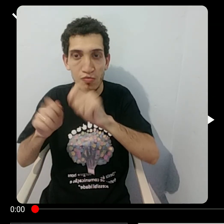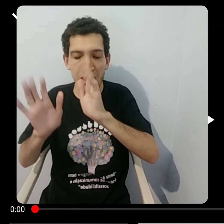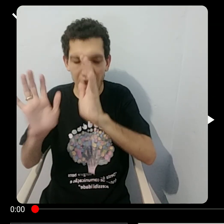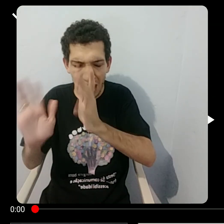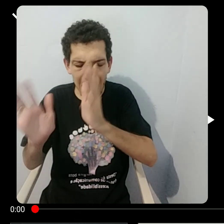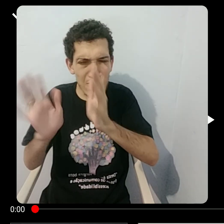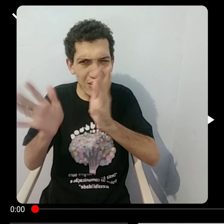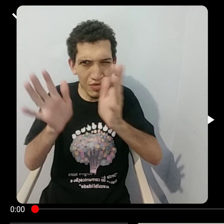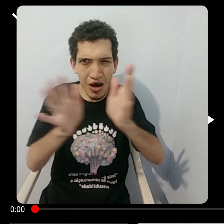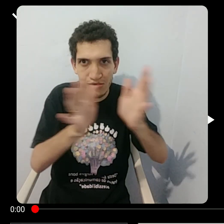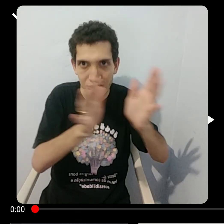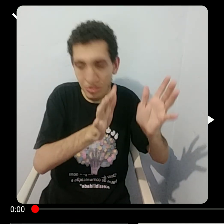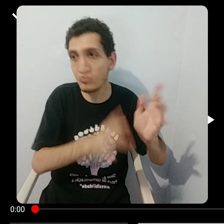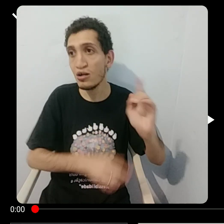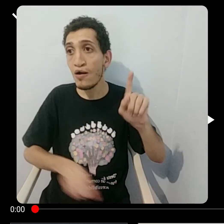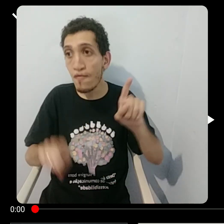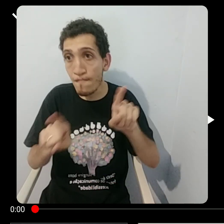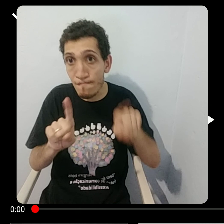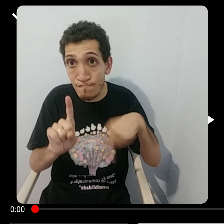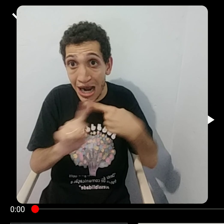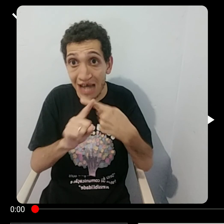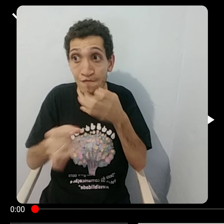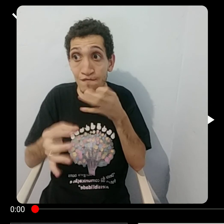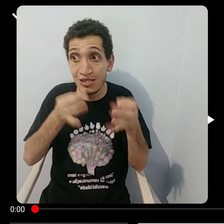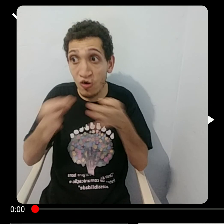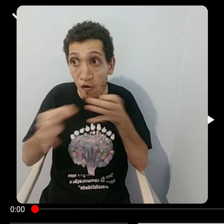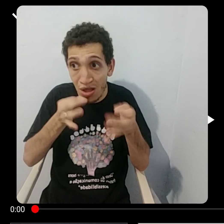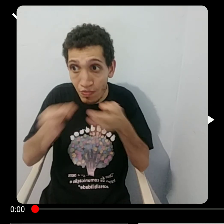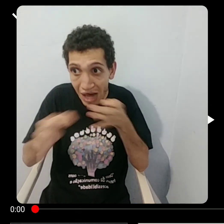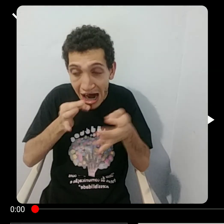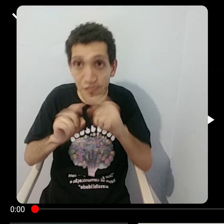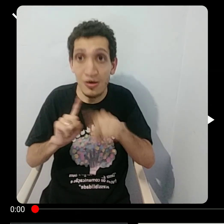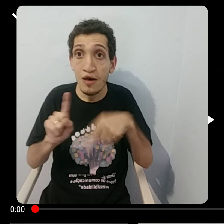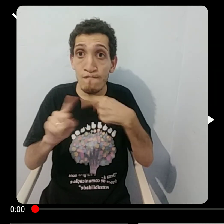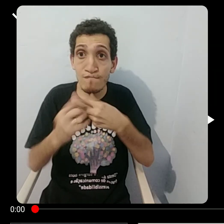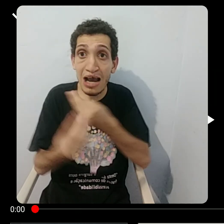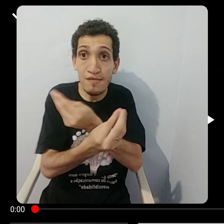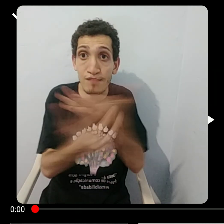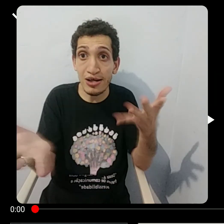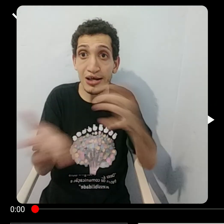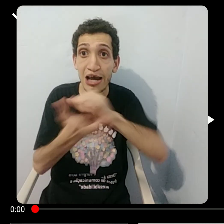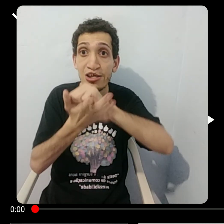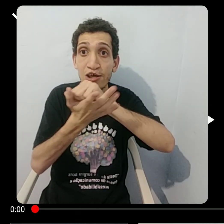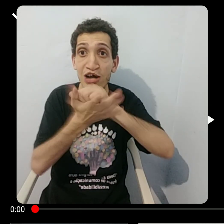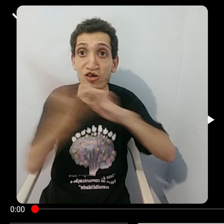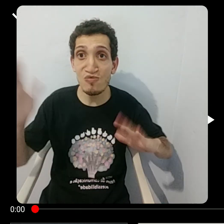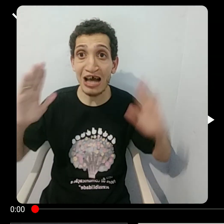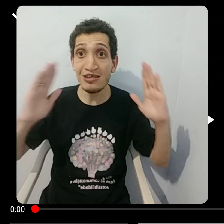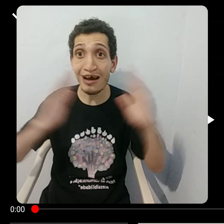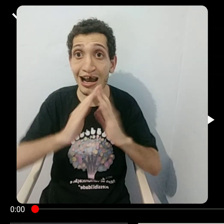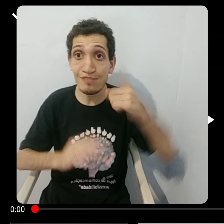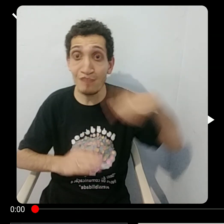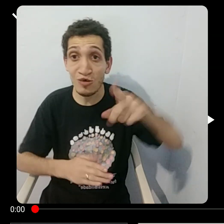né? Cada sinalzinho, mais fazer comentários. Mas passar aí a atividade para